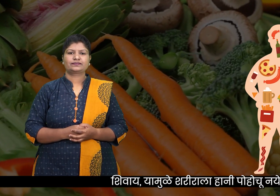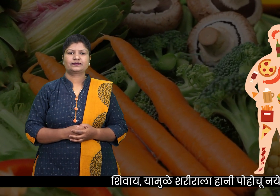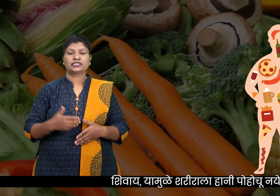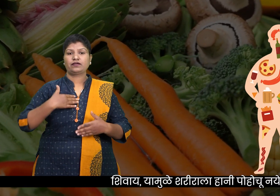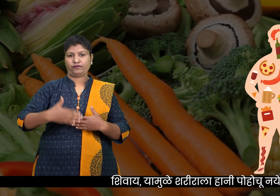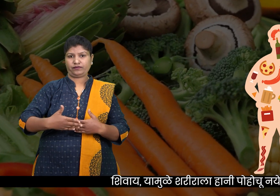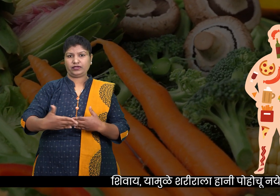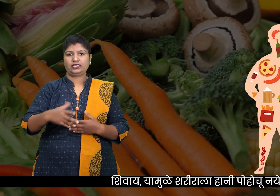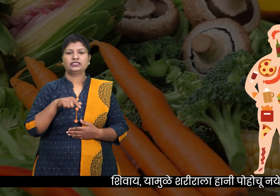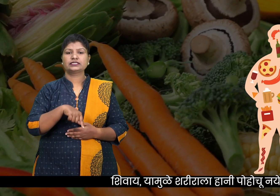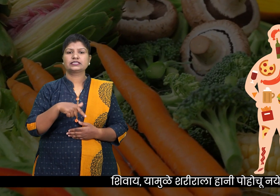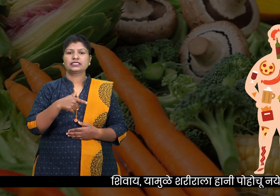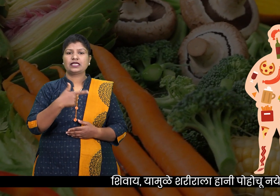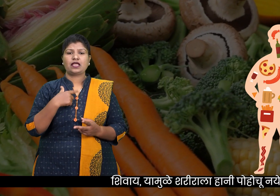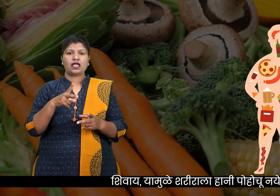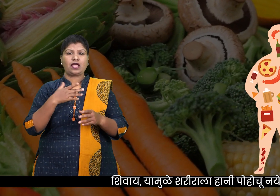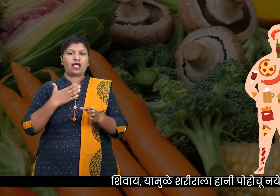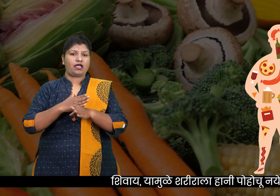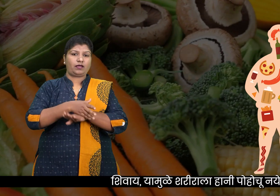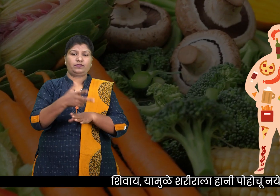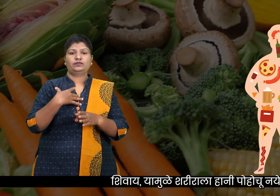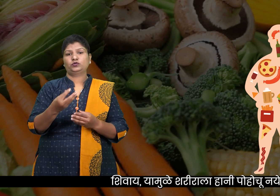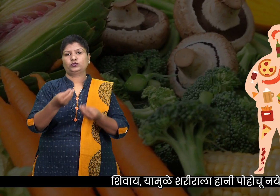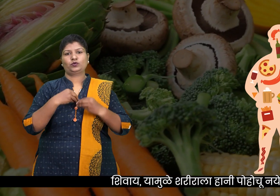शिवाय यामुळे शरीराला हानी पोहोचू नयेत.